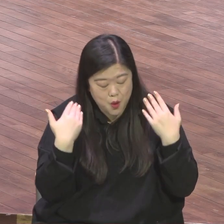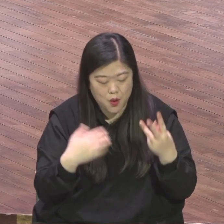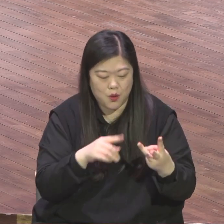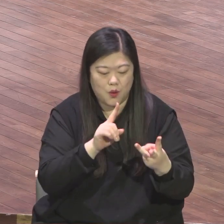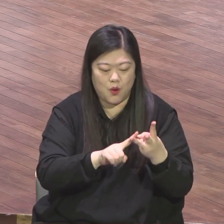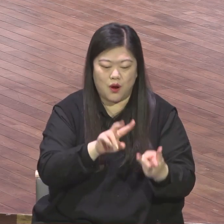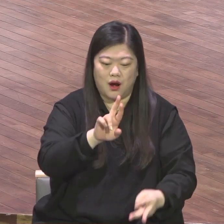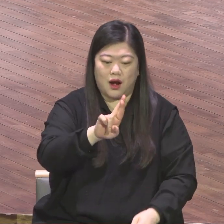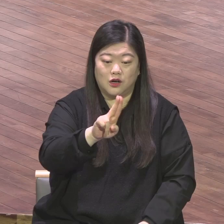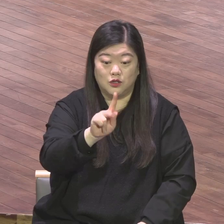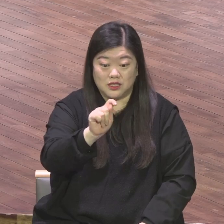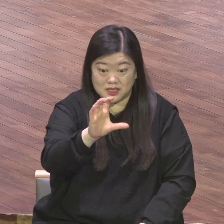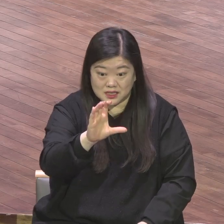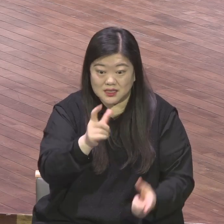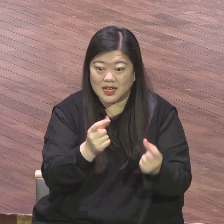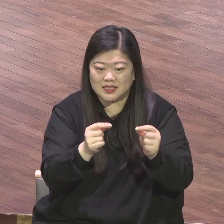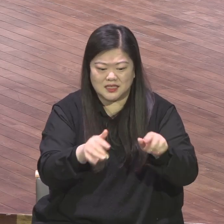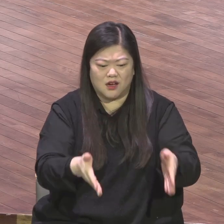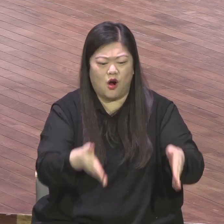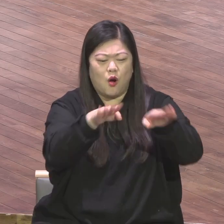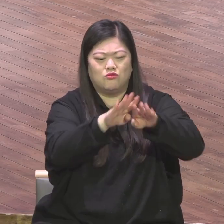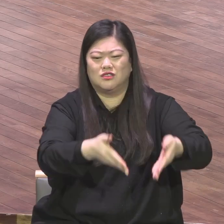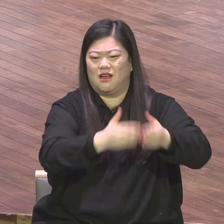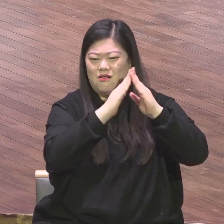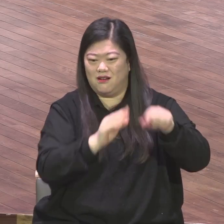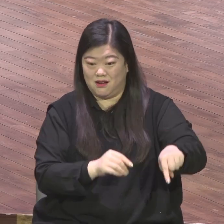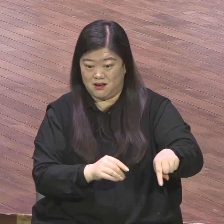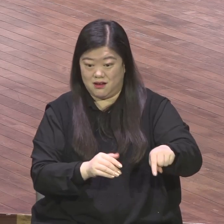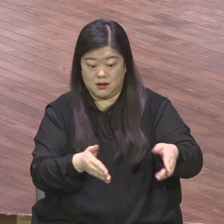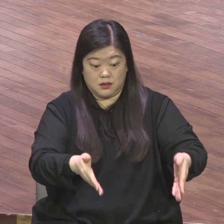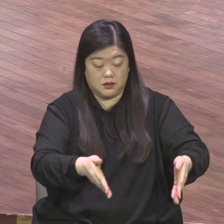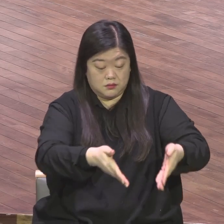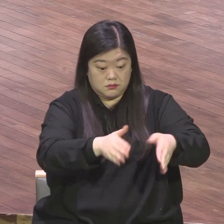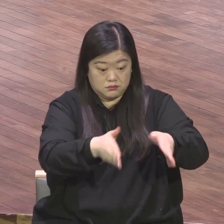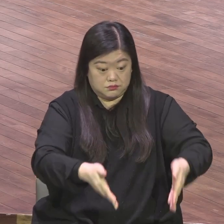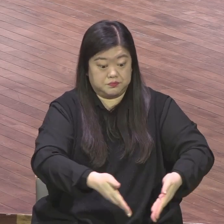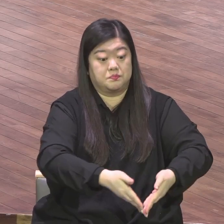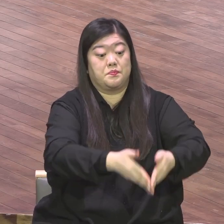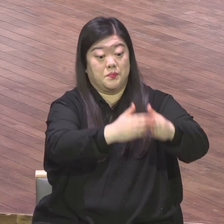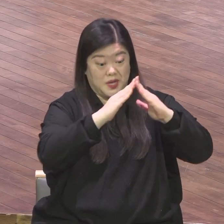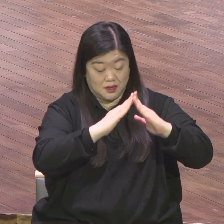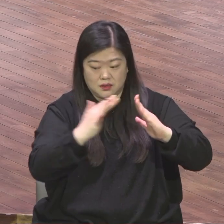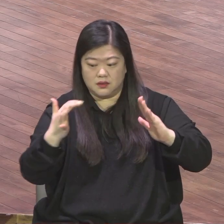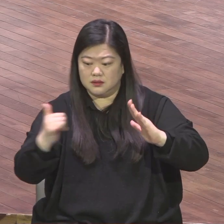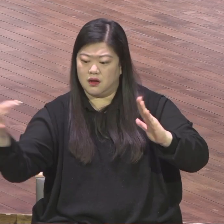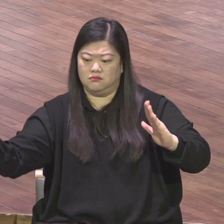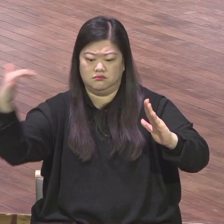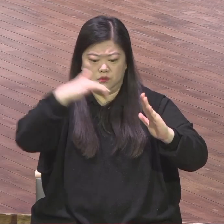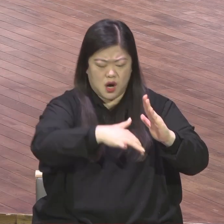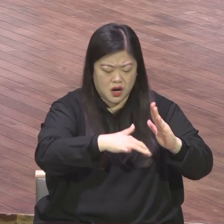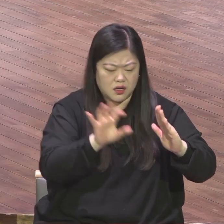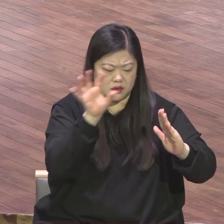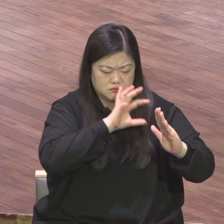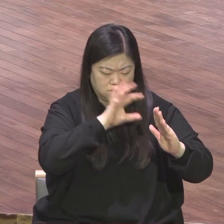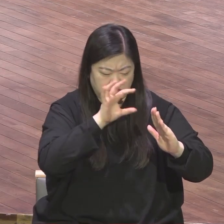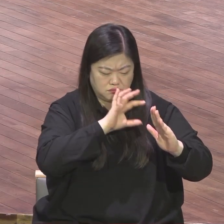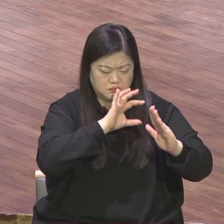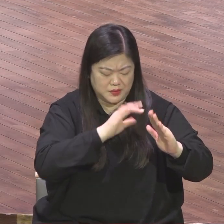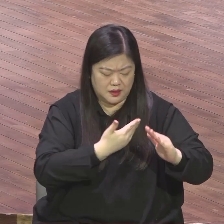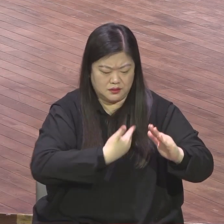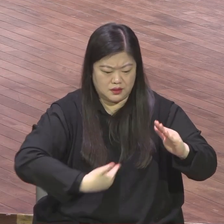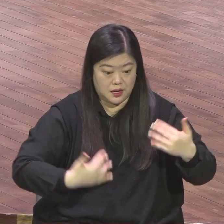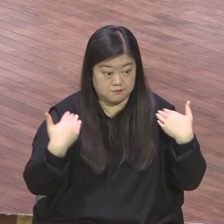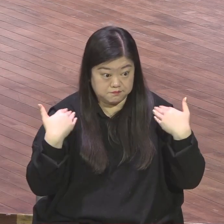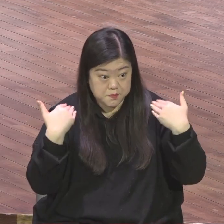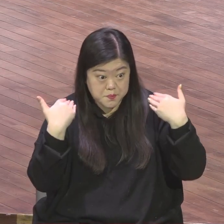세워서 접근하는 것입니다. 그곳에 많은 사람들이 모이고 그곳에서 이제 훈련을 그렇게 받고 제자가 세워지고